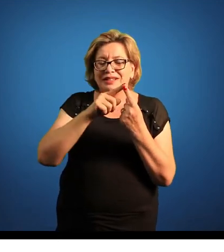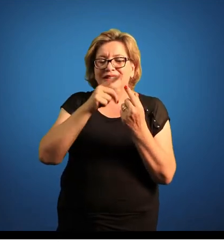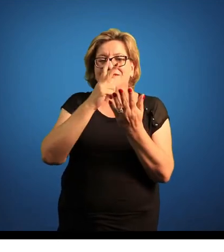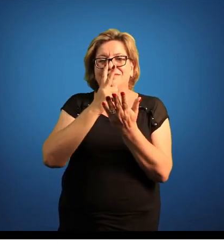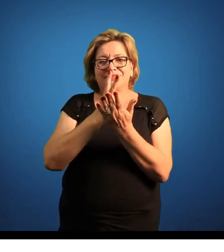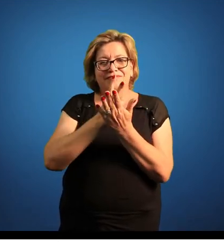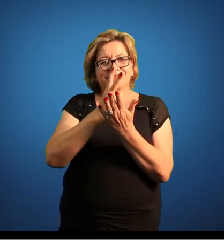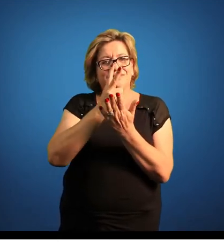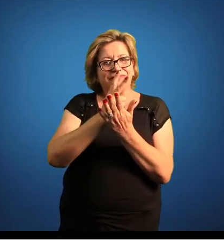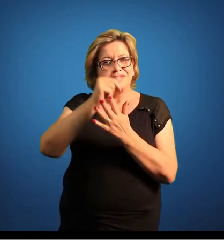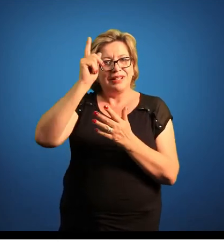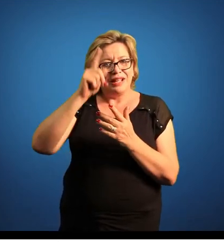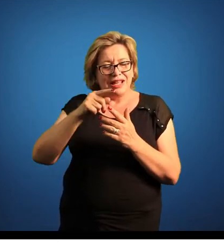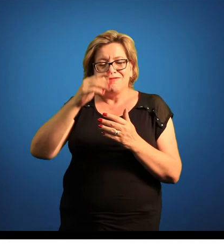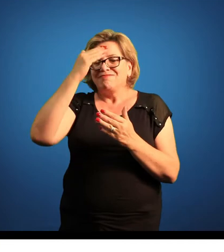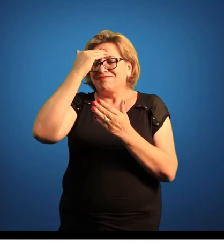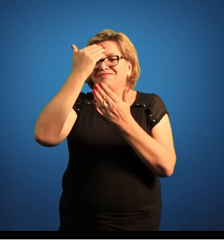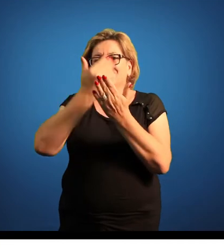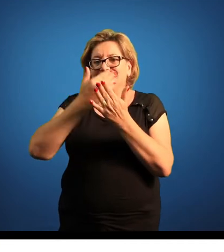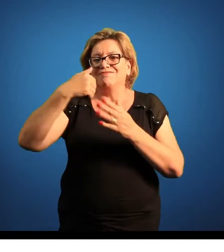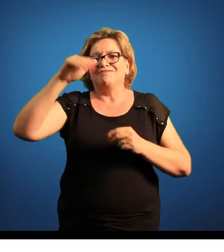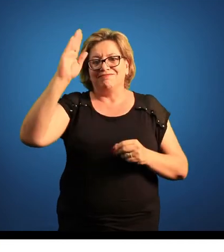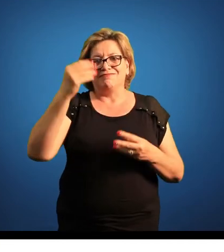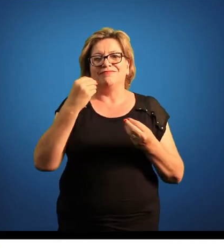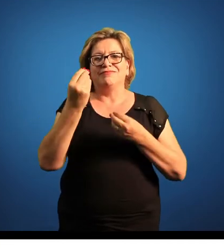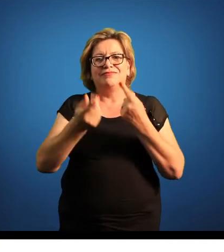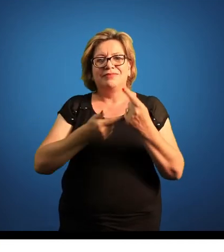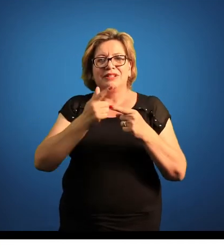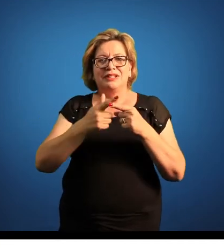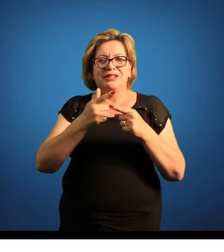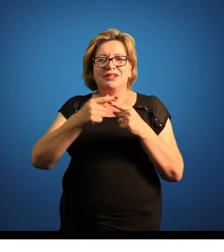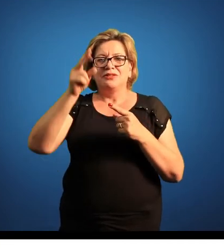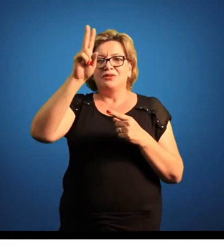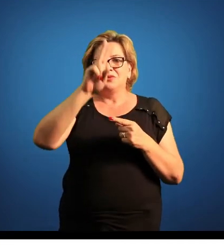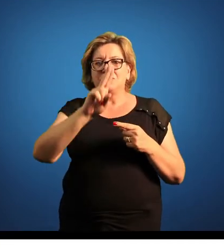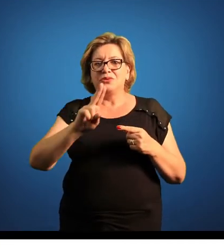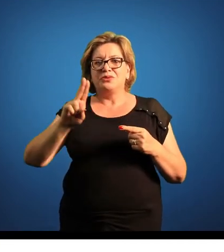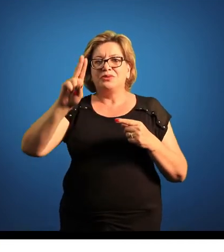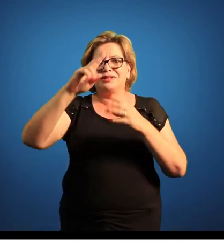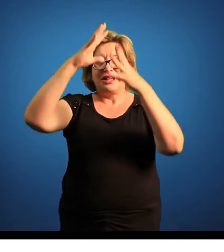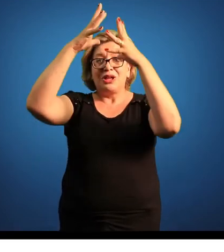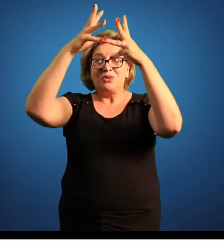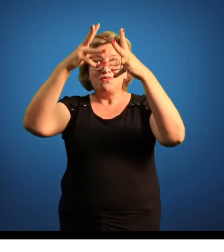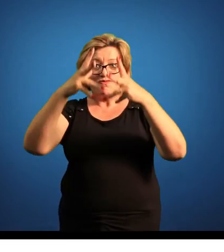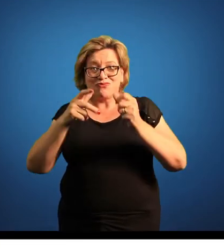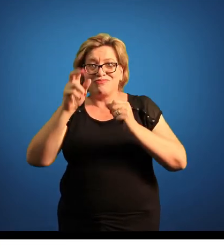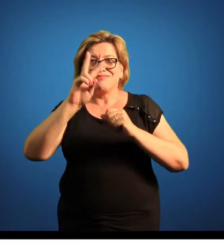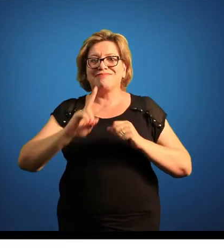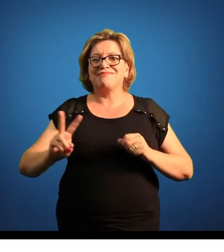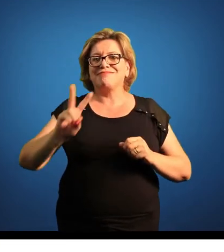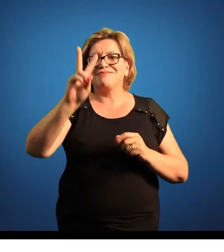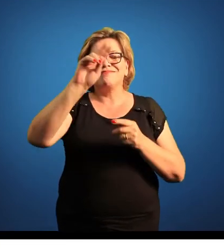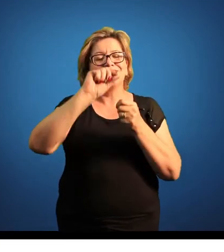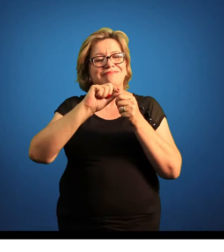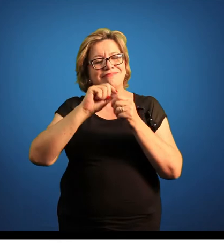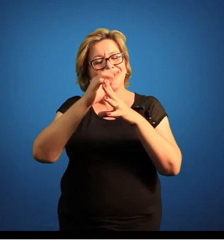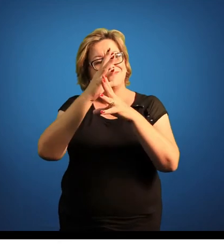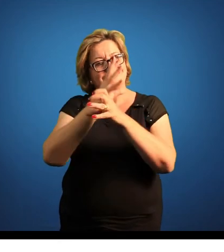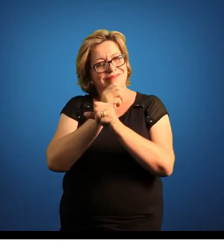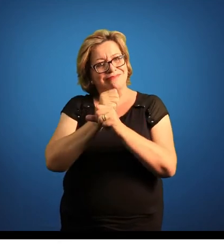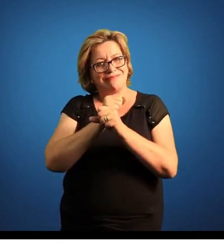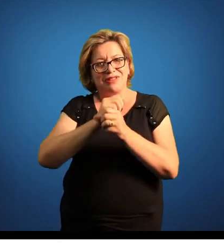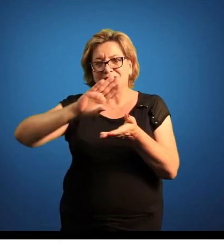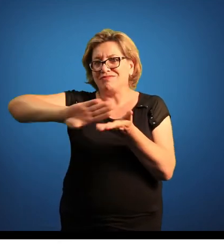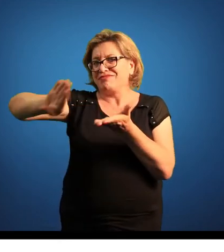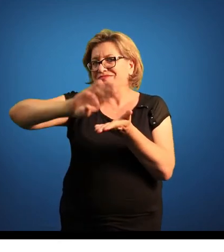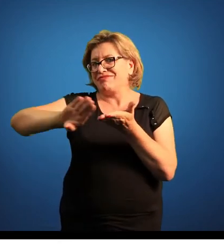sempre é a mais confiável. Por quê? Porque ela utiliza todos os valores para fazer o cálculo. Ela não deixa